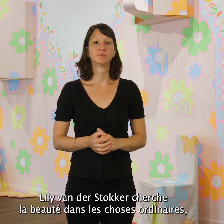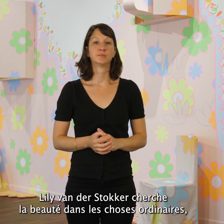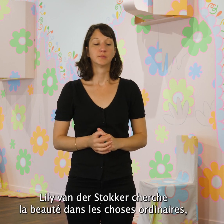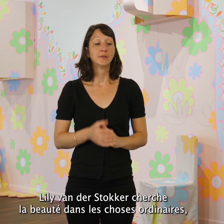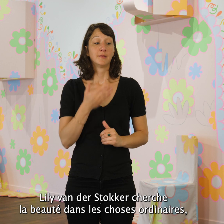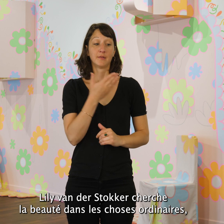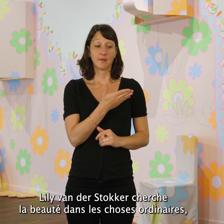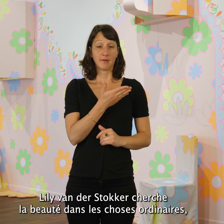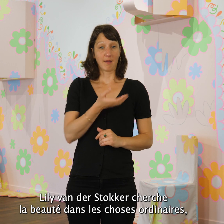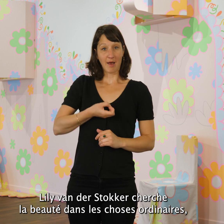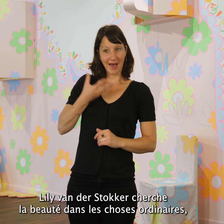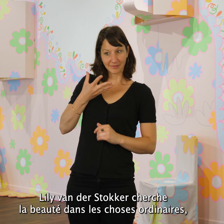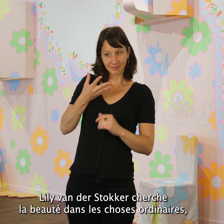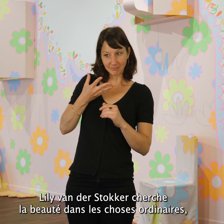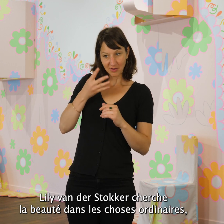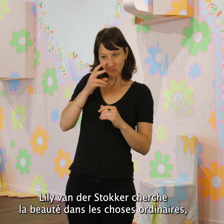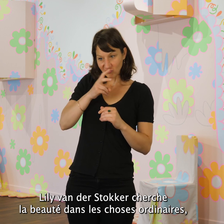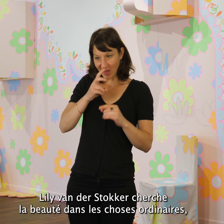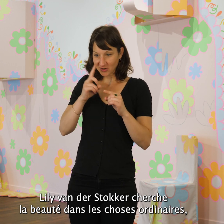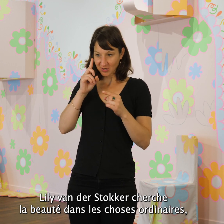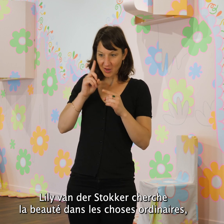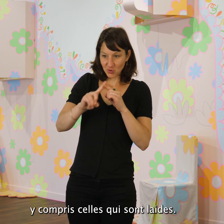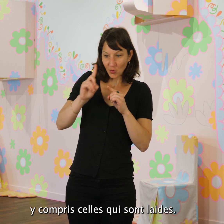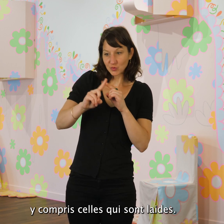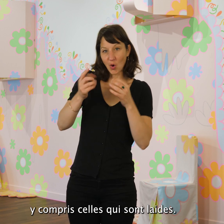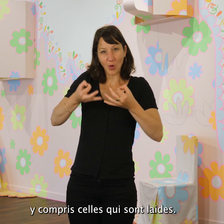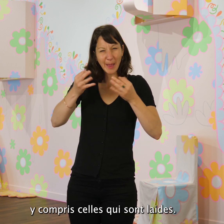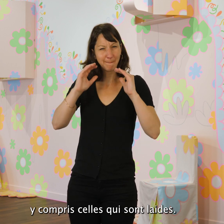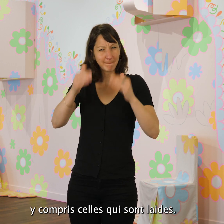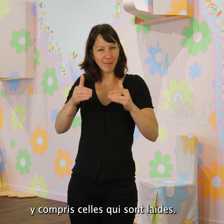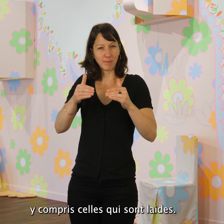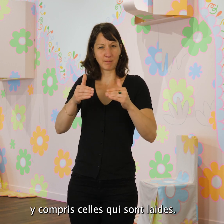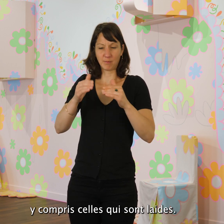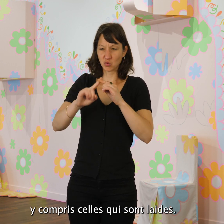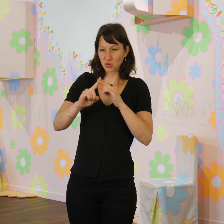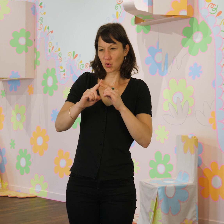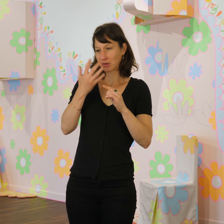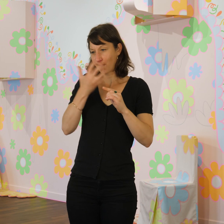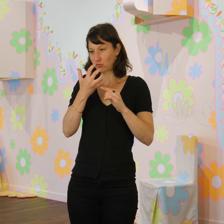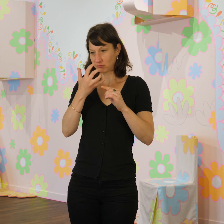Lily van der Stoker cherche la beauté dans les choses ordinaires, y compris celles qui sont laides.